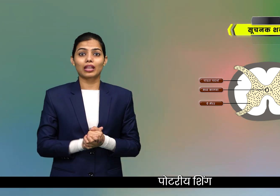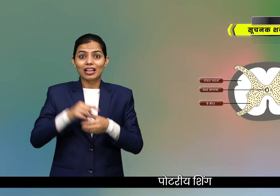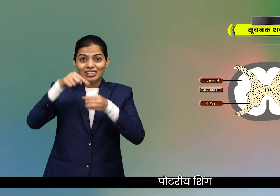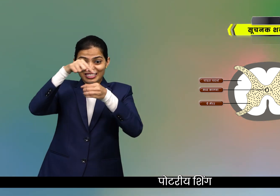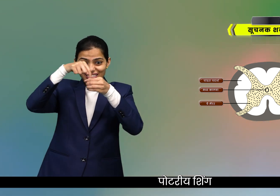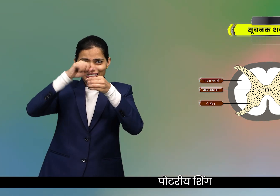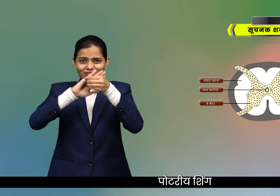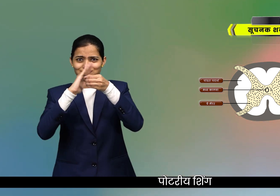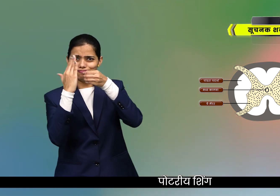पोटरीय शिंग,